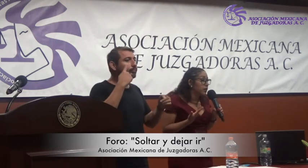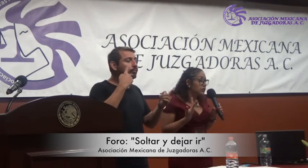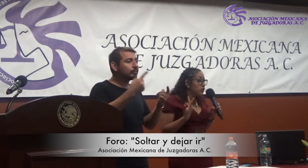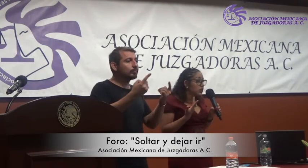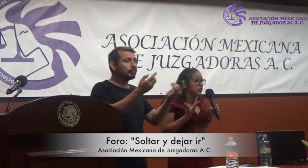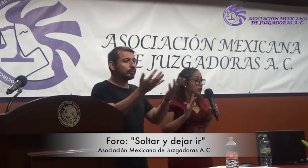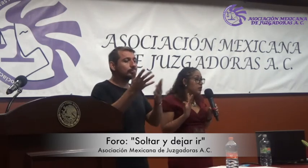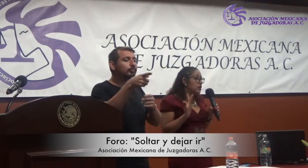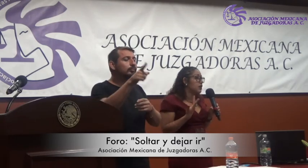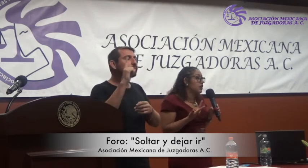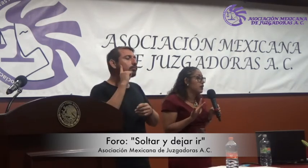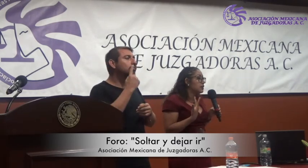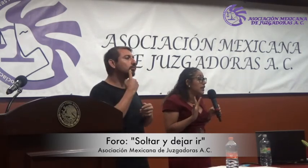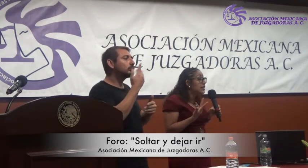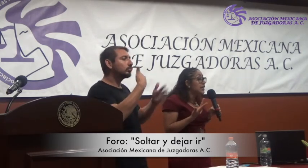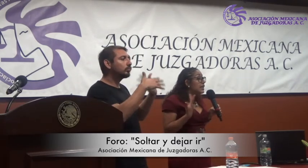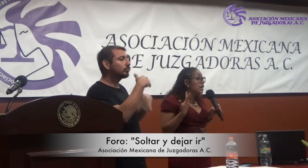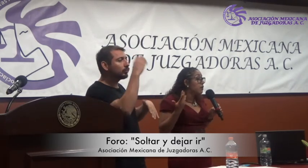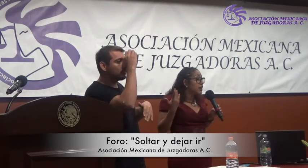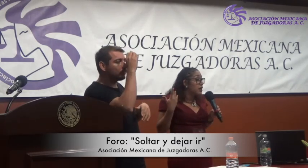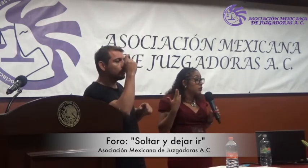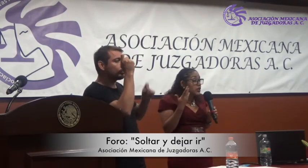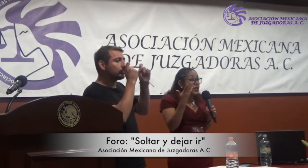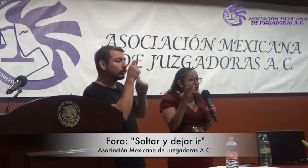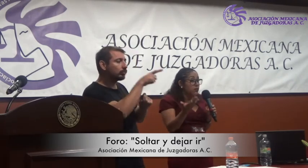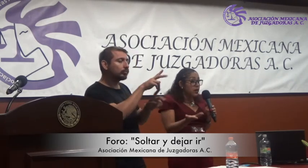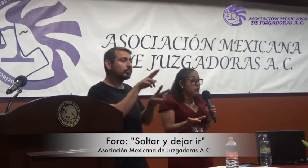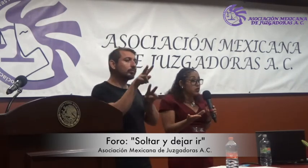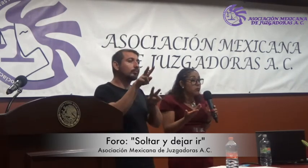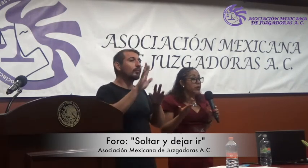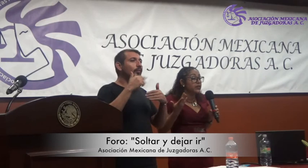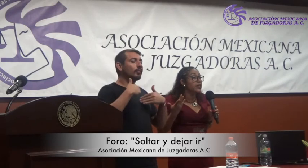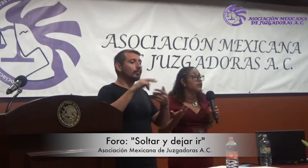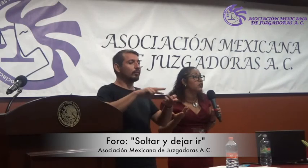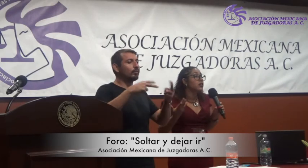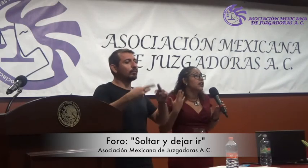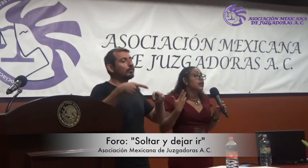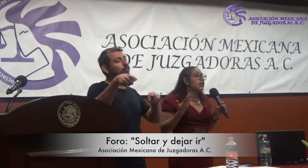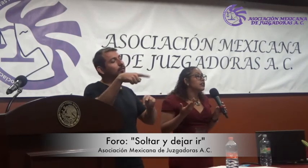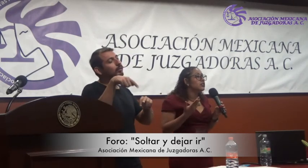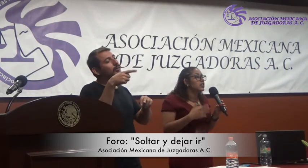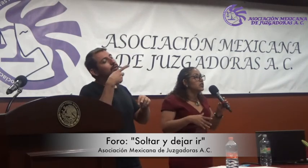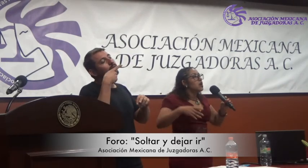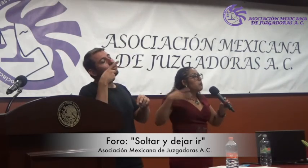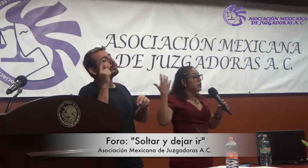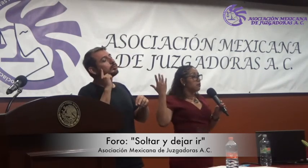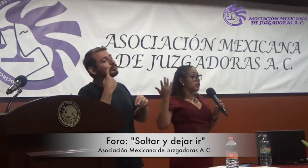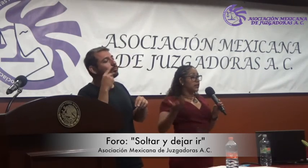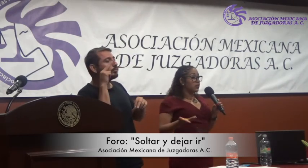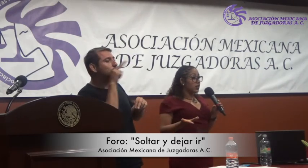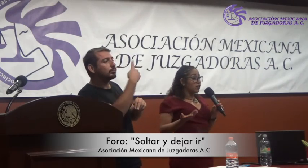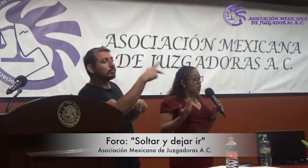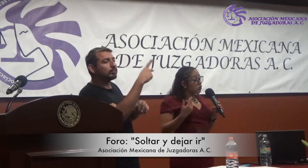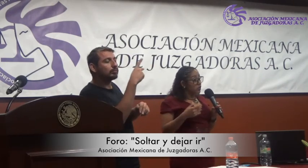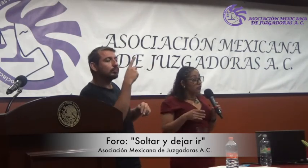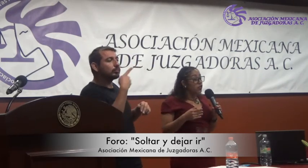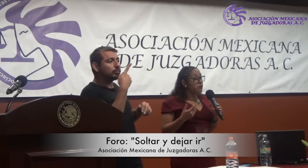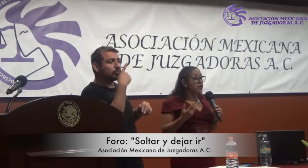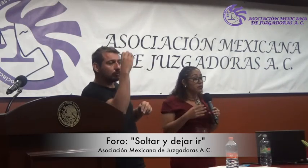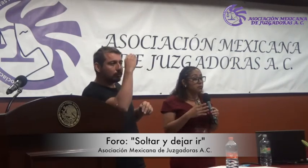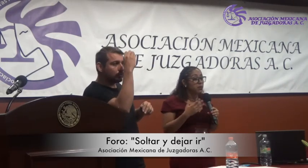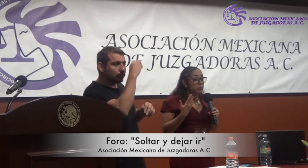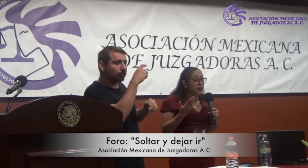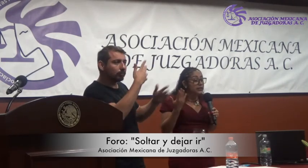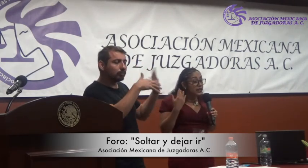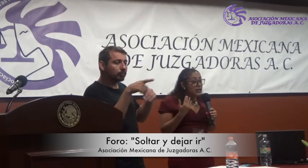las expresiones y estar atenta a que vayamos siguiendo y vayamos comprendiendo. Entonces, podemos desarrollarlo de otra